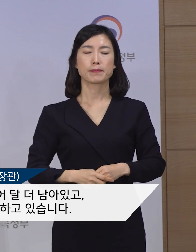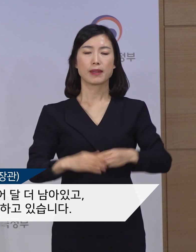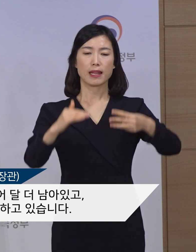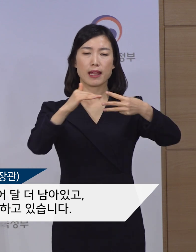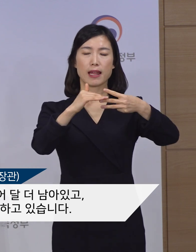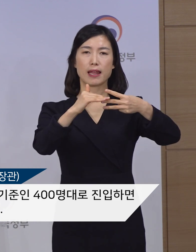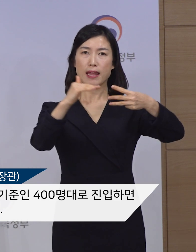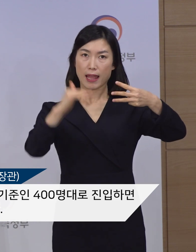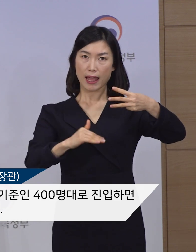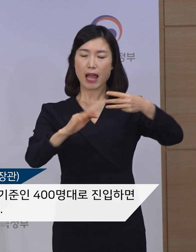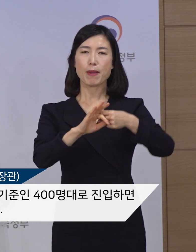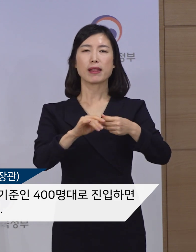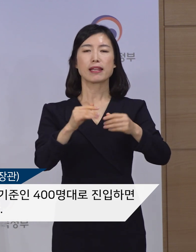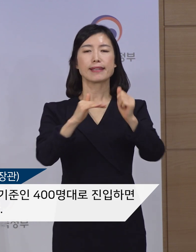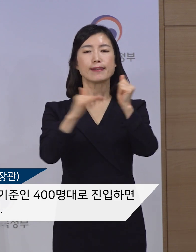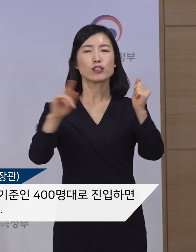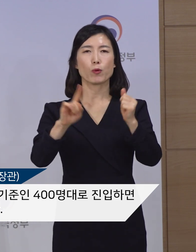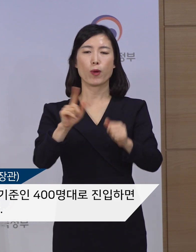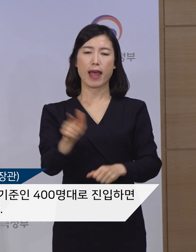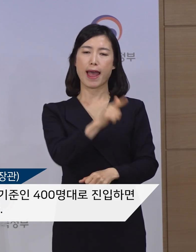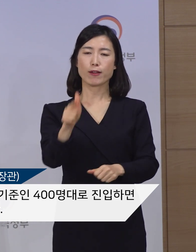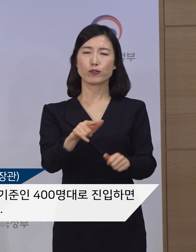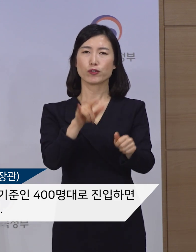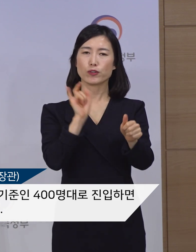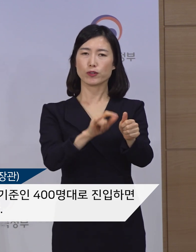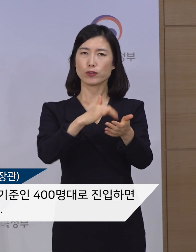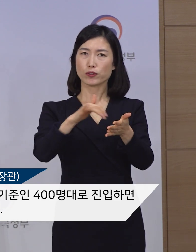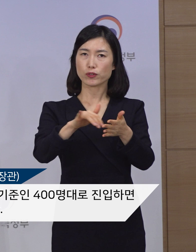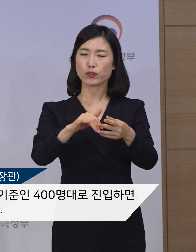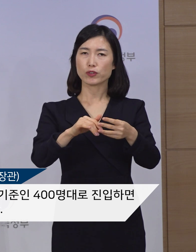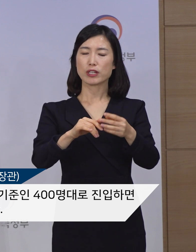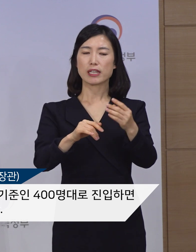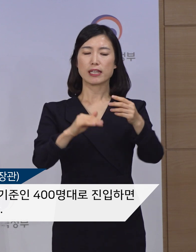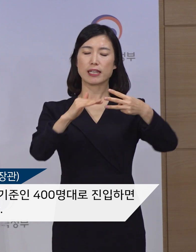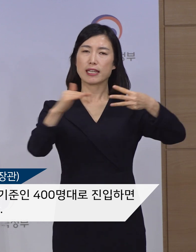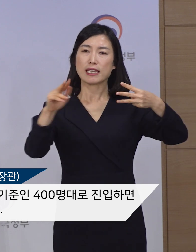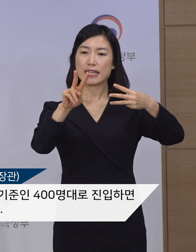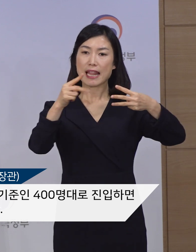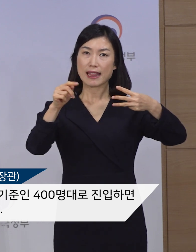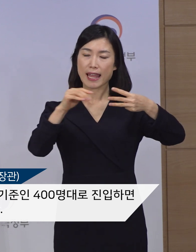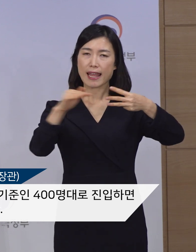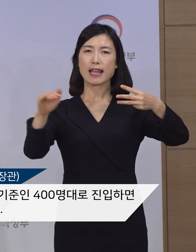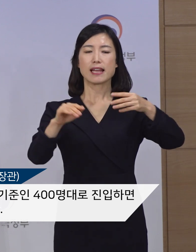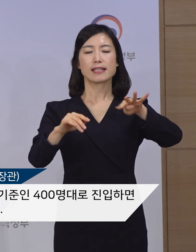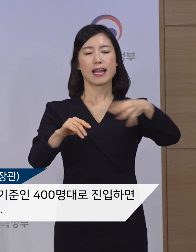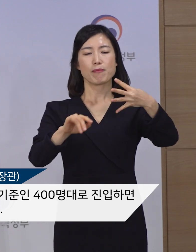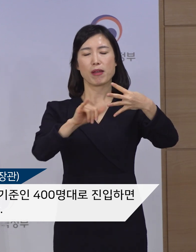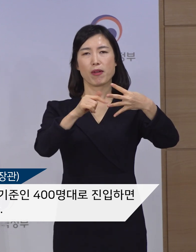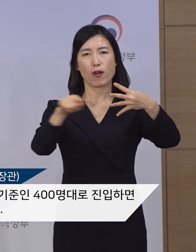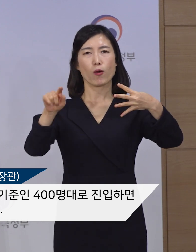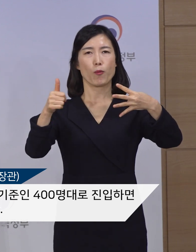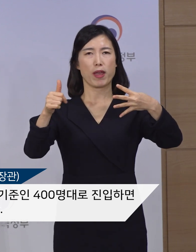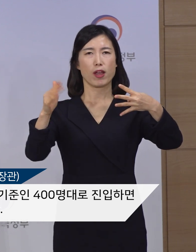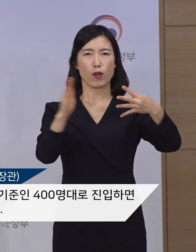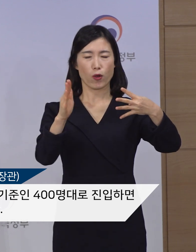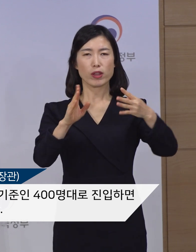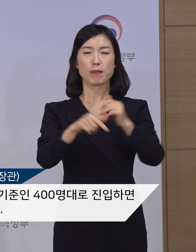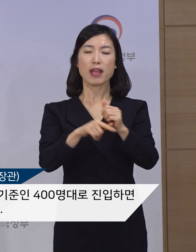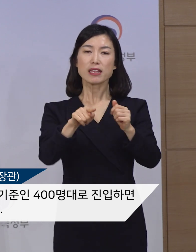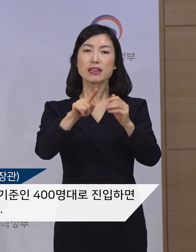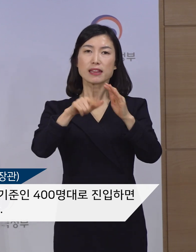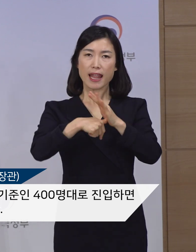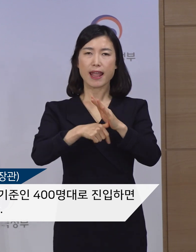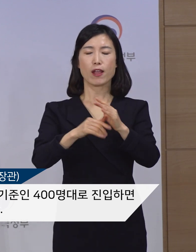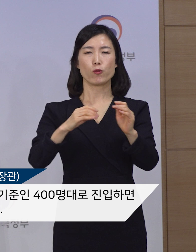있습니다. 단계 하향은 주간 하루 평균 환자 수가 2단계 기준인 400명대로